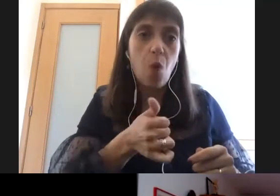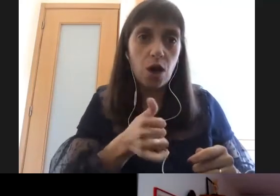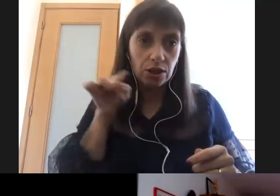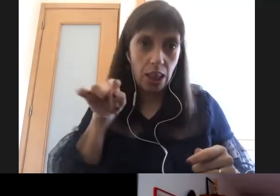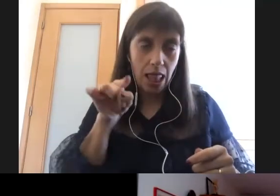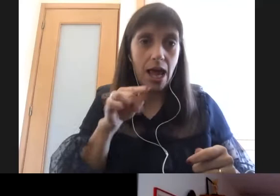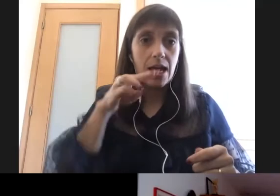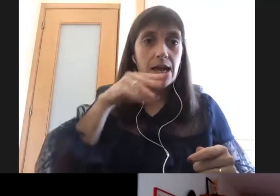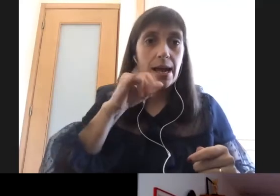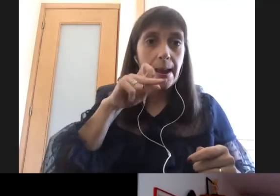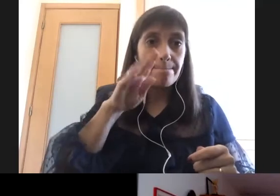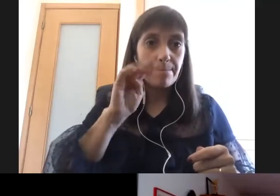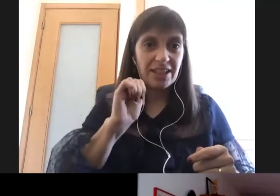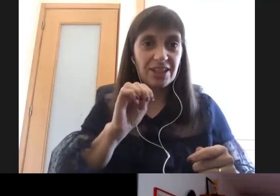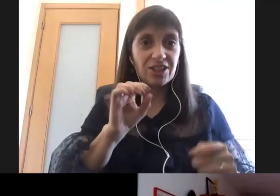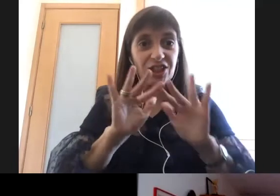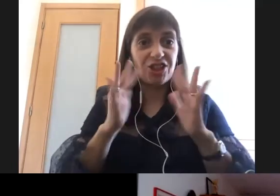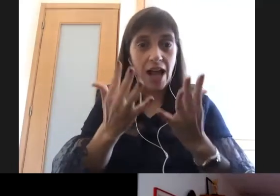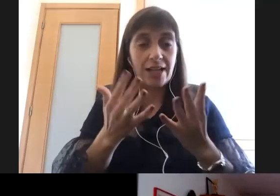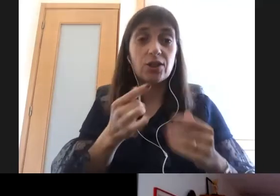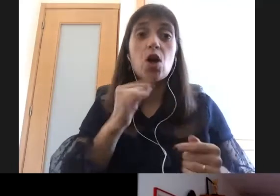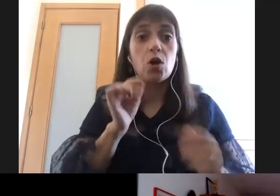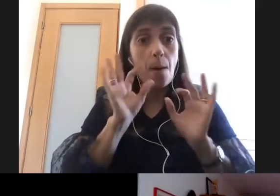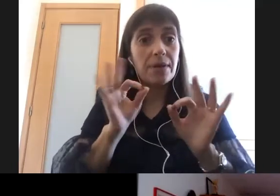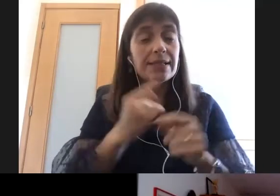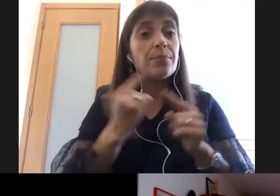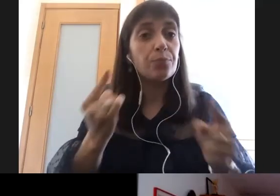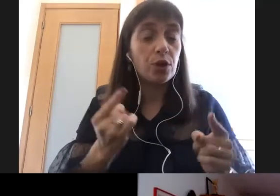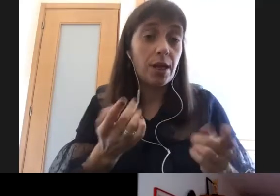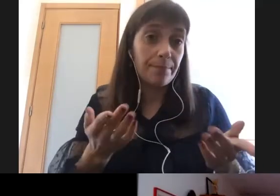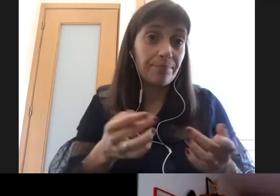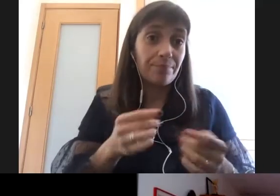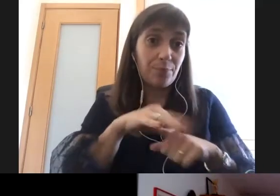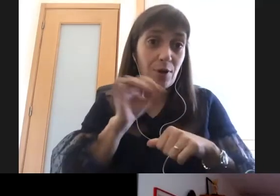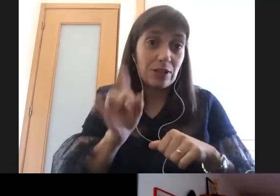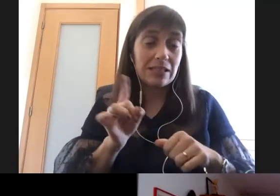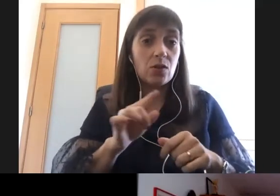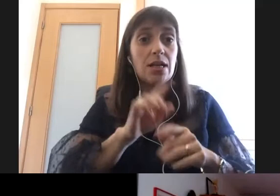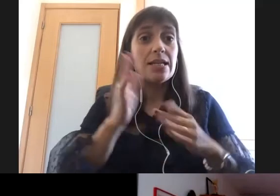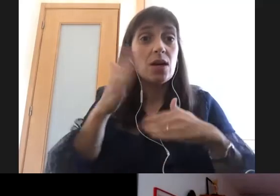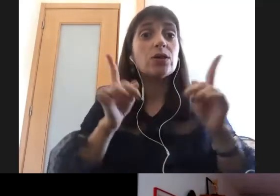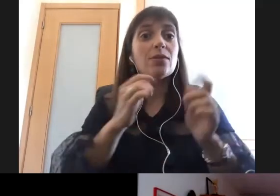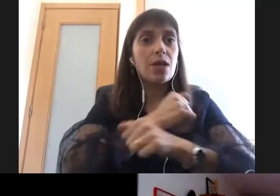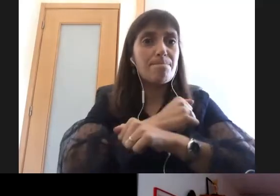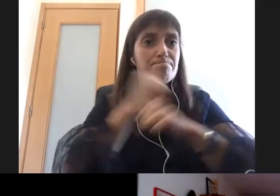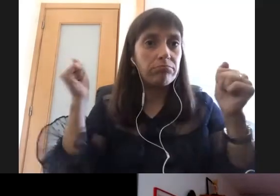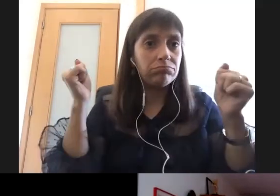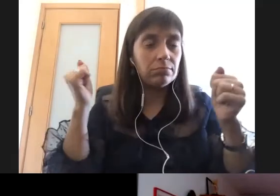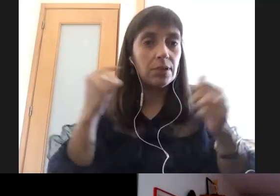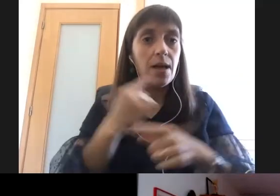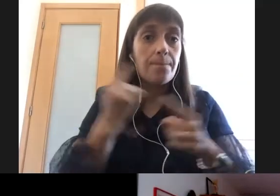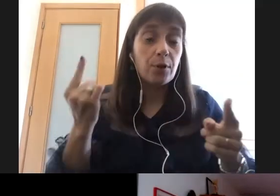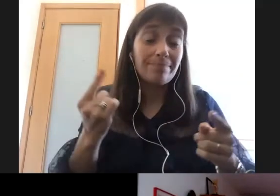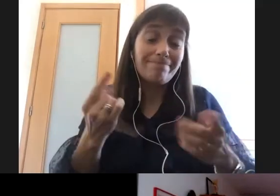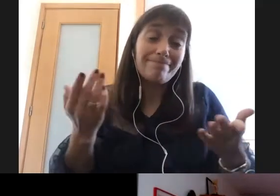Minas Gerais, evidentemente, é batizada por causa disso. E você tem essa explosão. Para o azar do